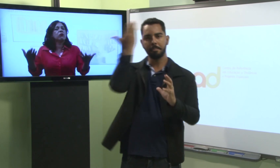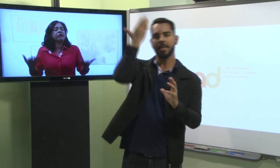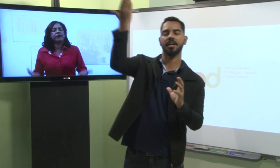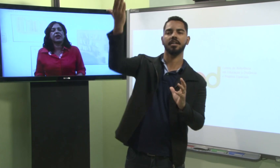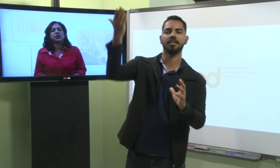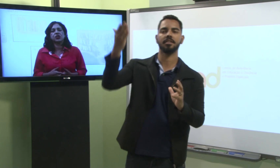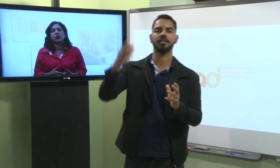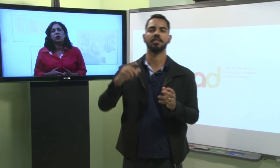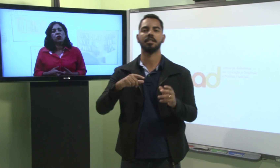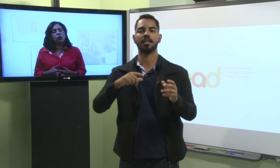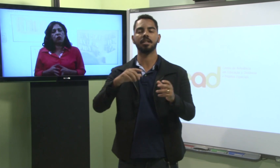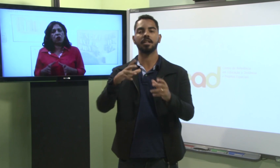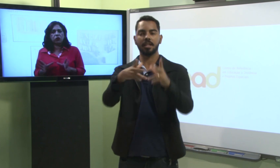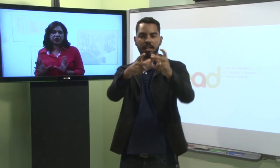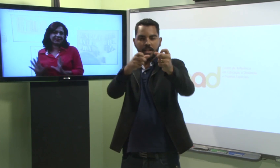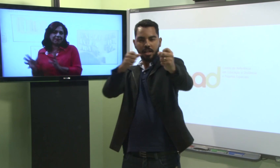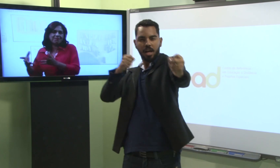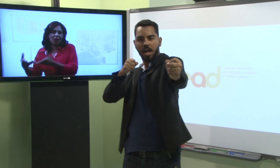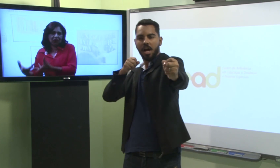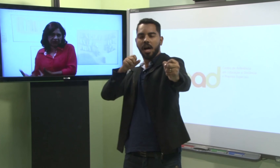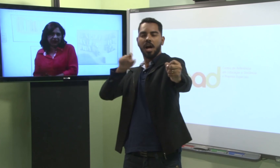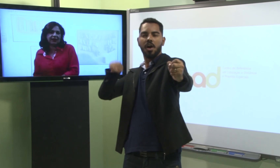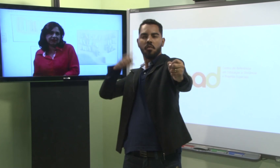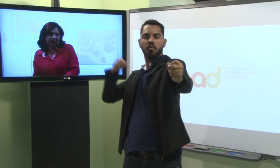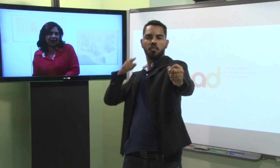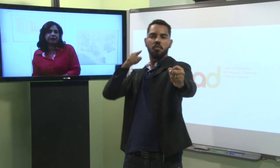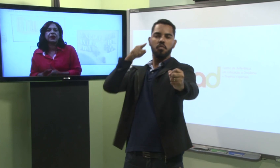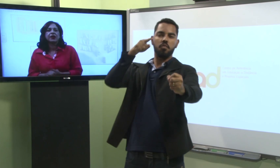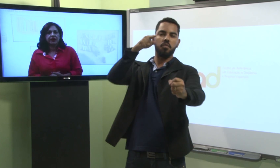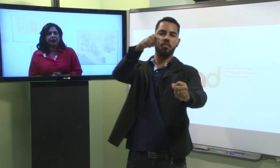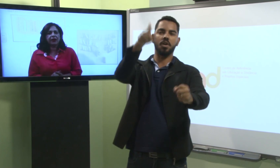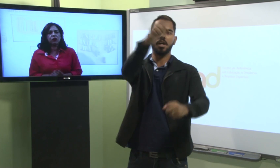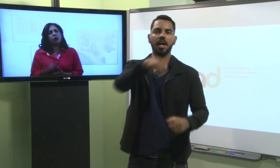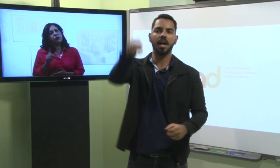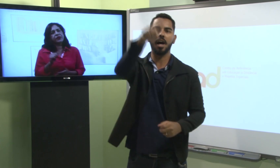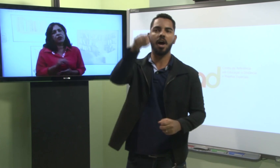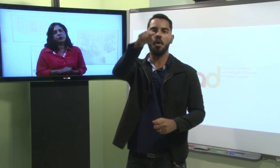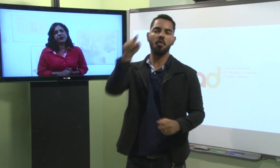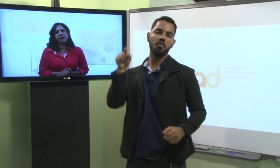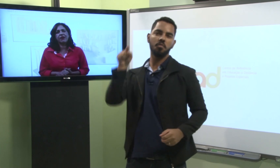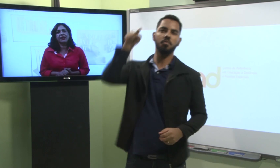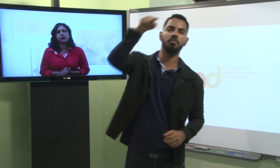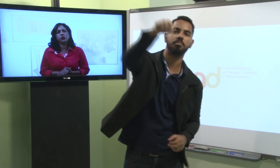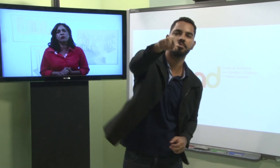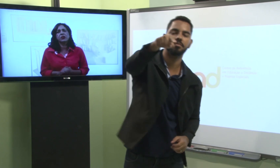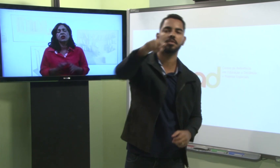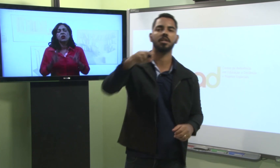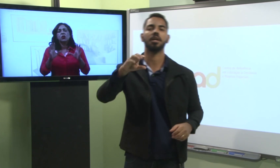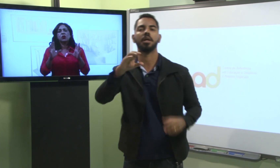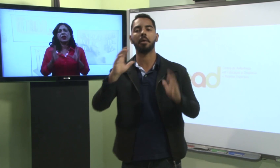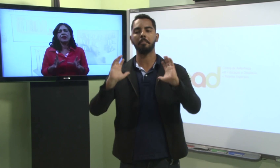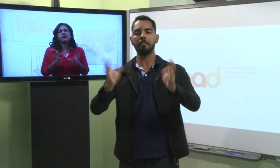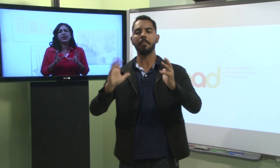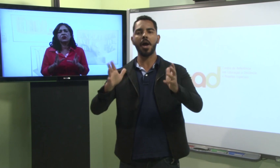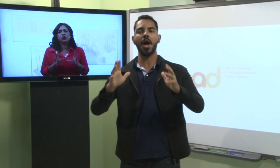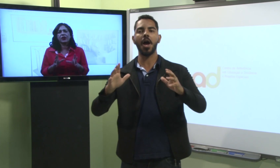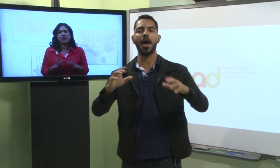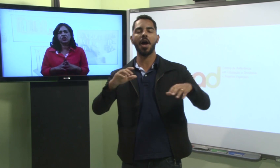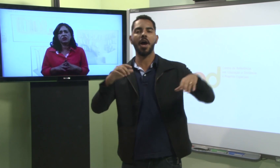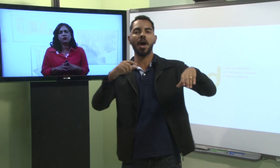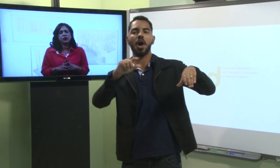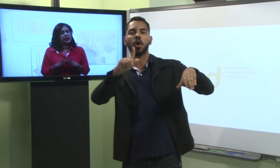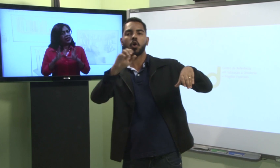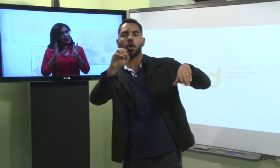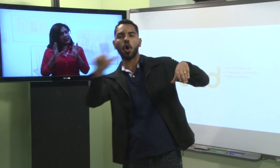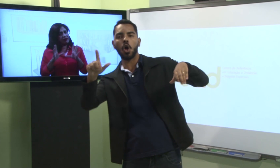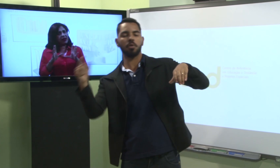voa uma flecha, o gol onde essa bola vai entrar, né? Como puderam observar, em suma, o classificador